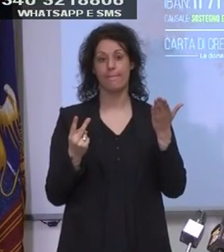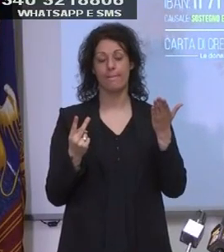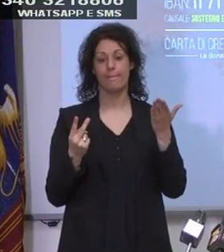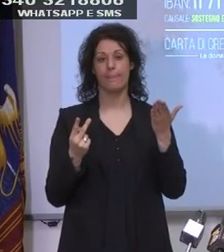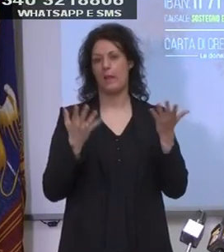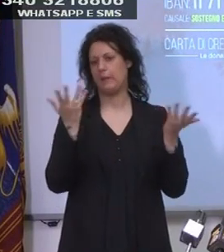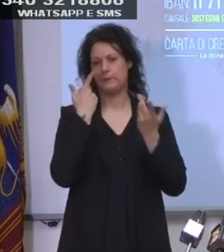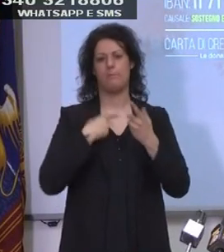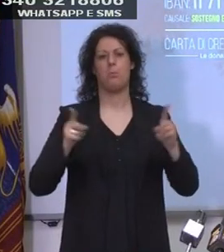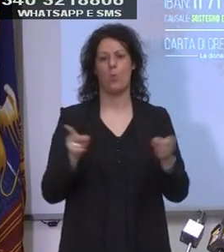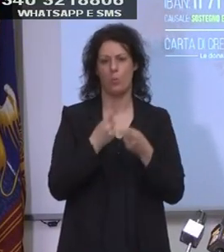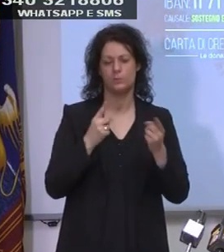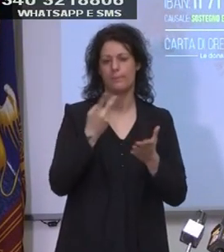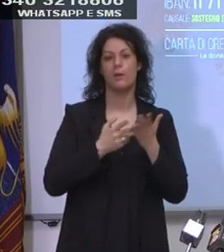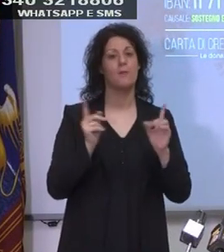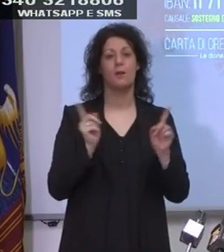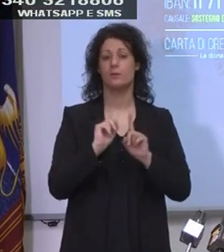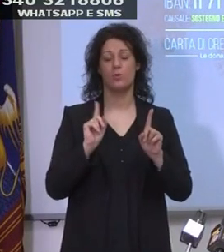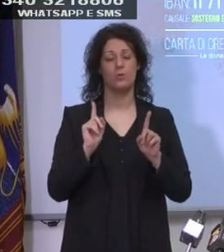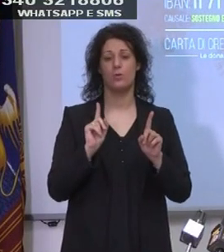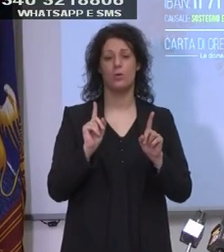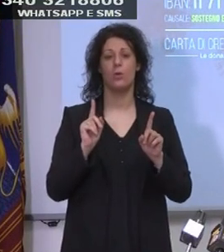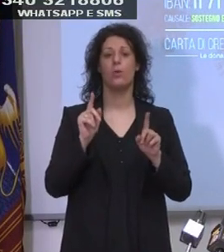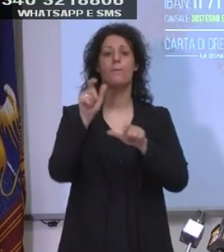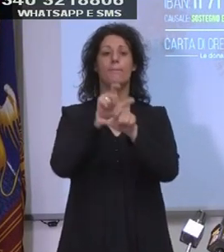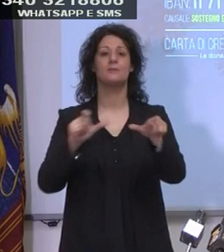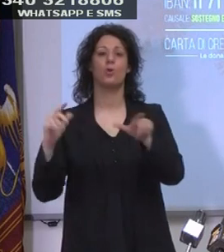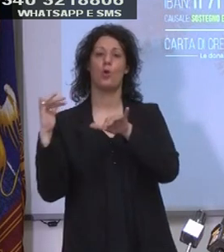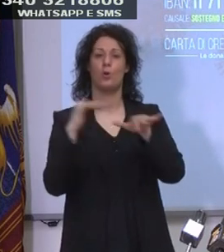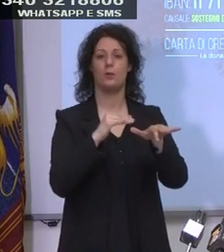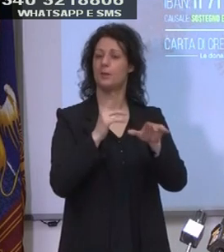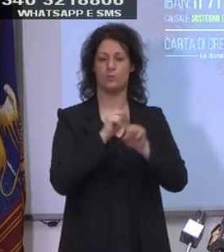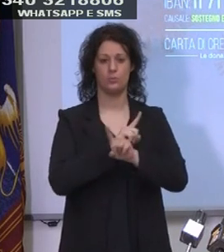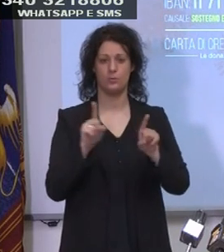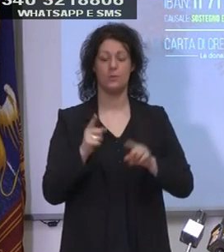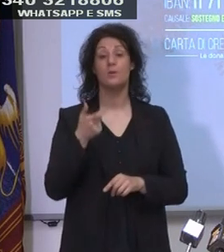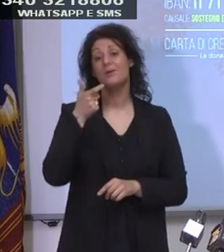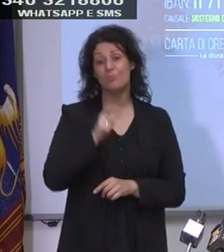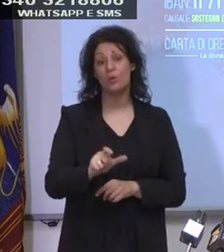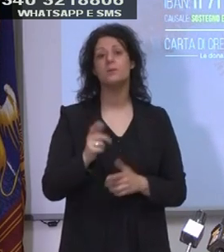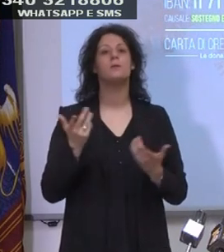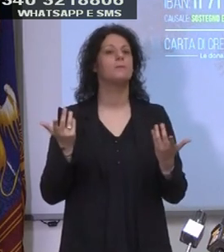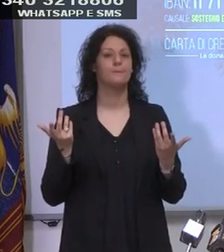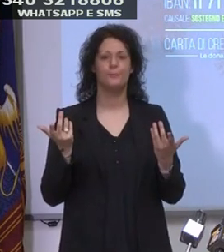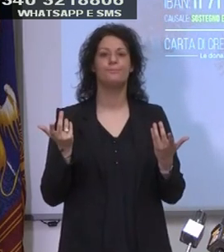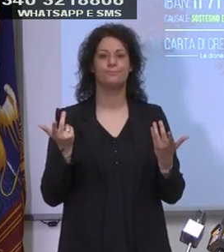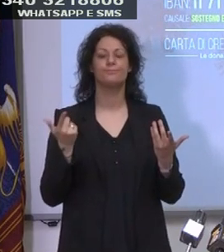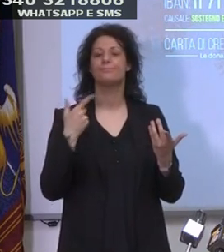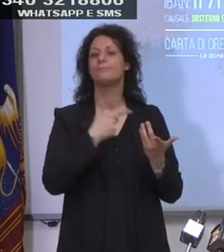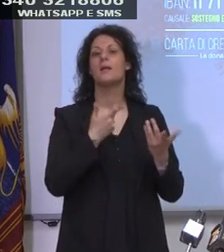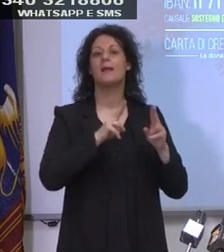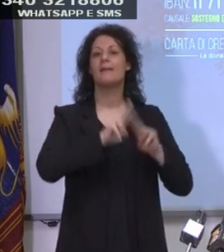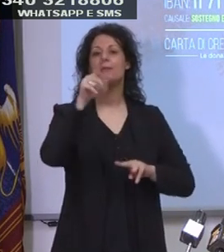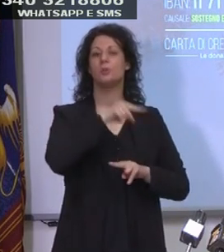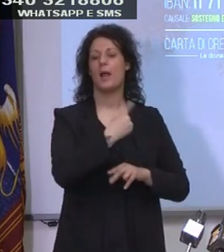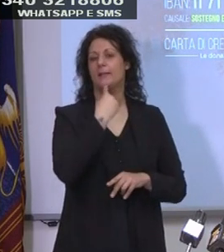sono le orchestre che devono esercitarsi, ma questo perché direttamente a livello nazionale questo è l'intesa.